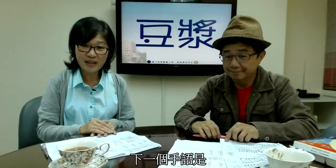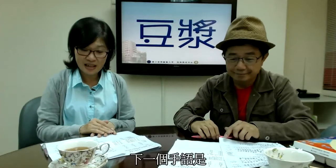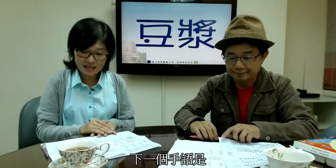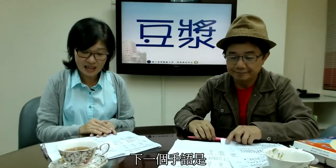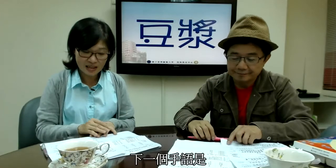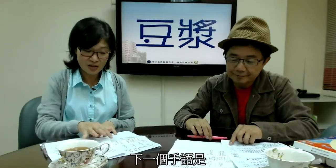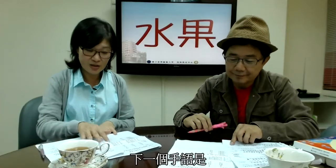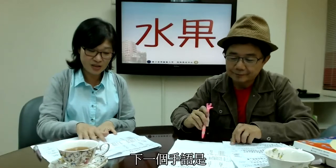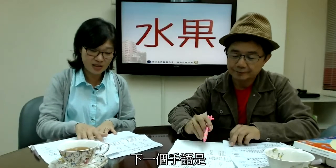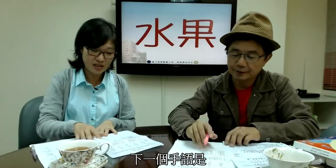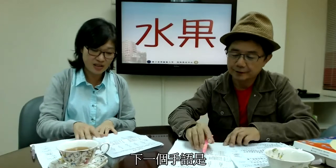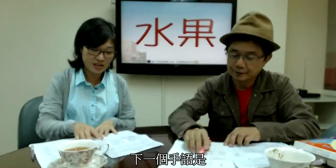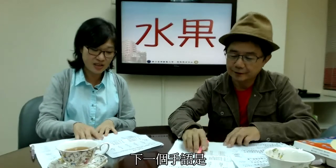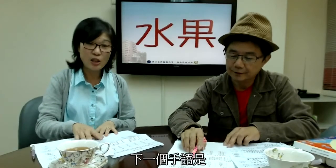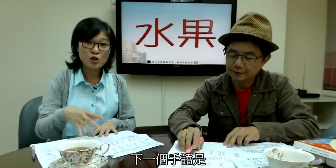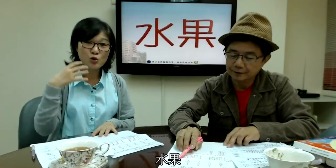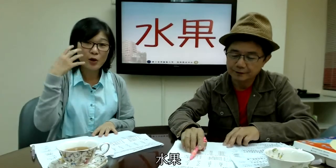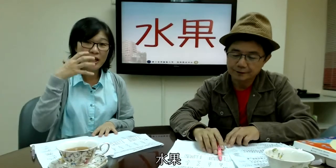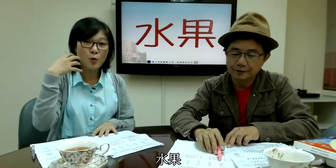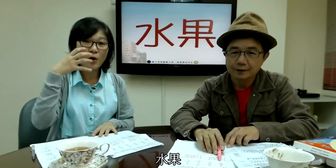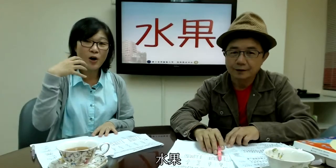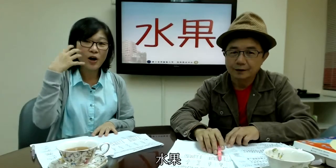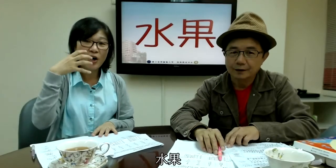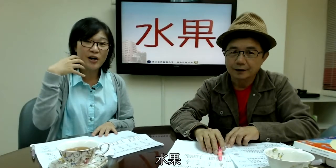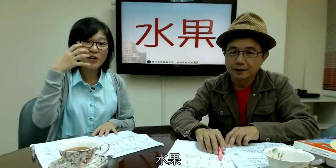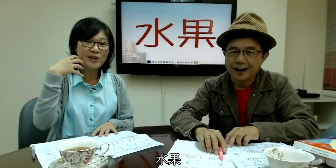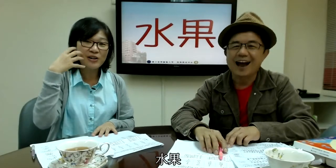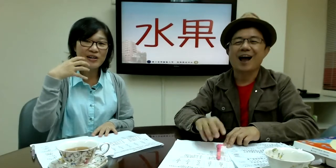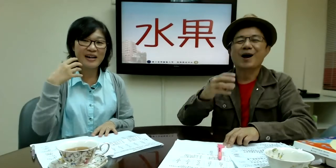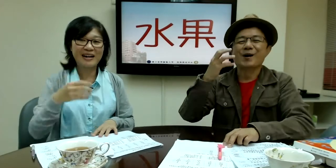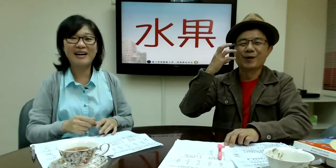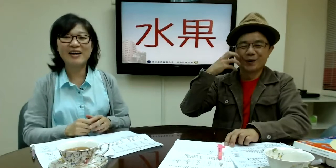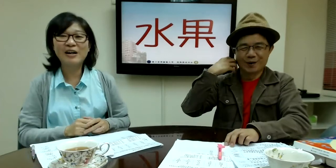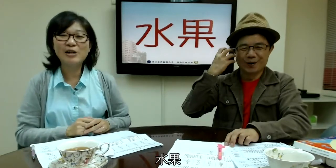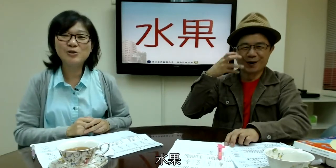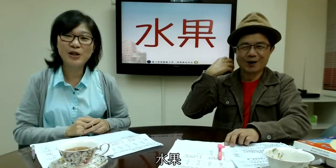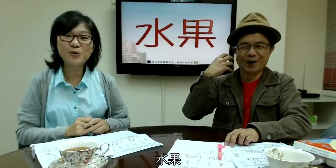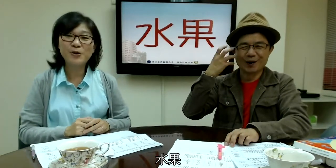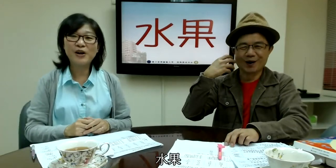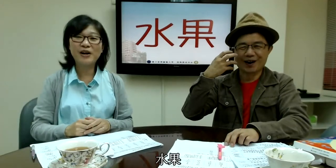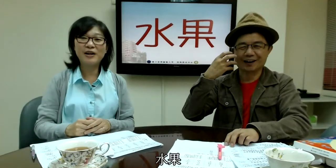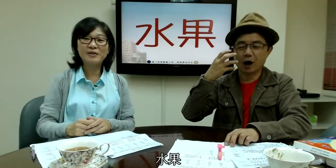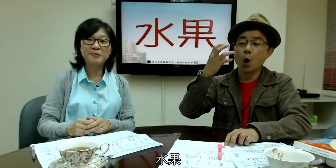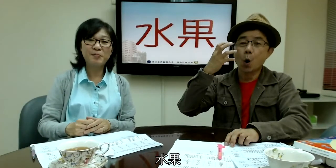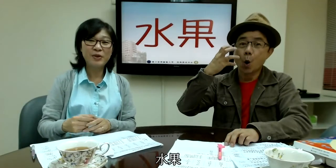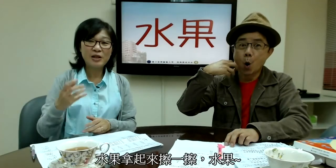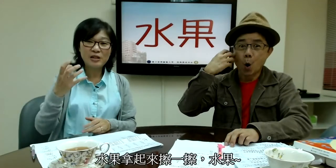下一个手语是水果，好，水果，水